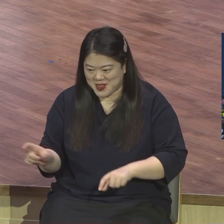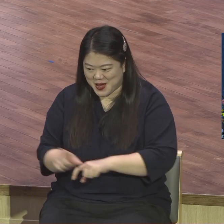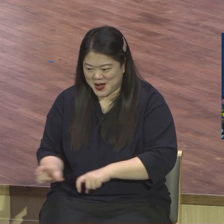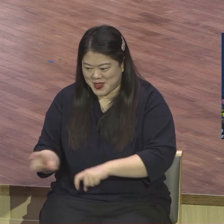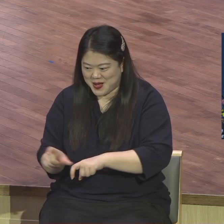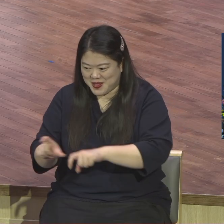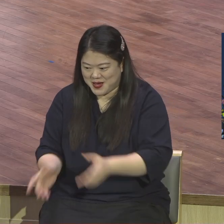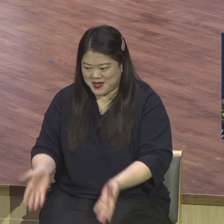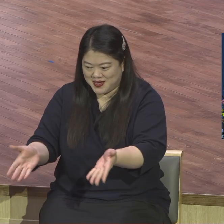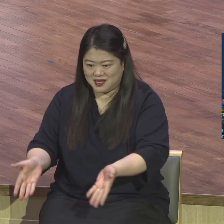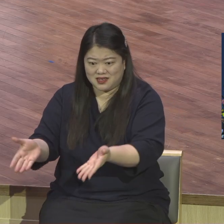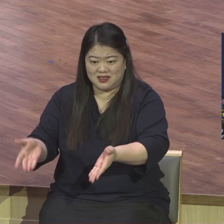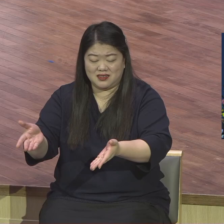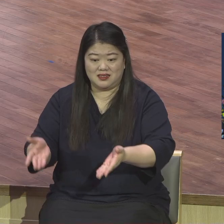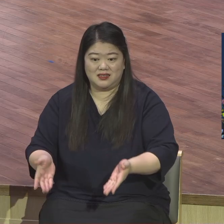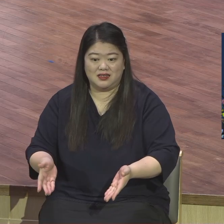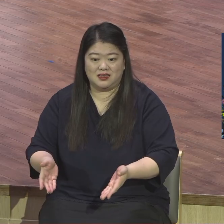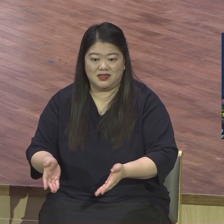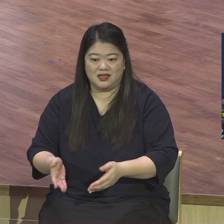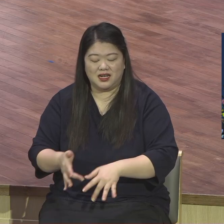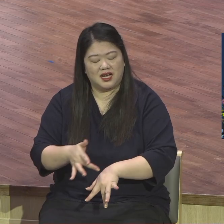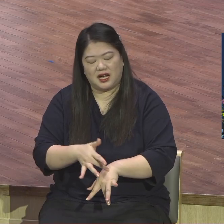있었어요.